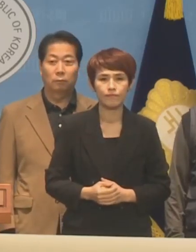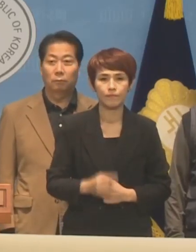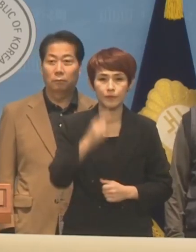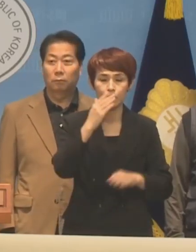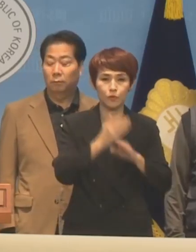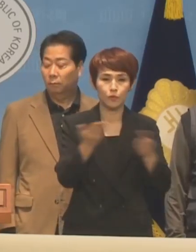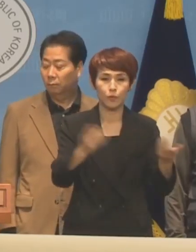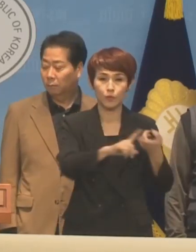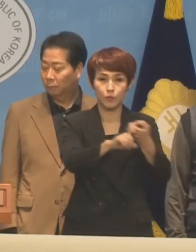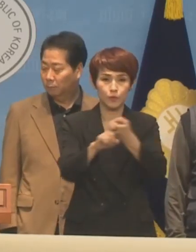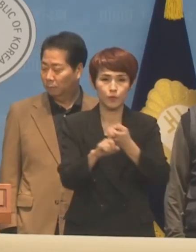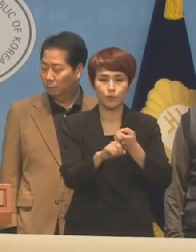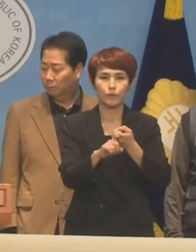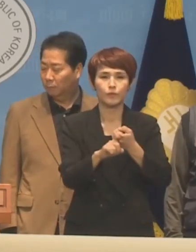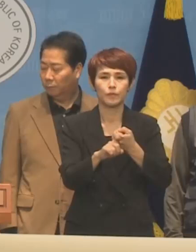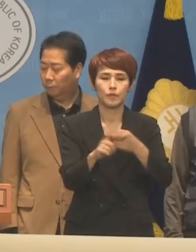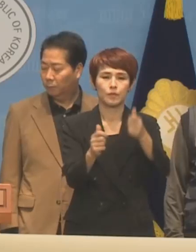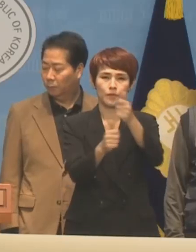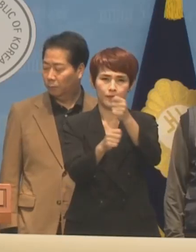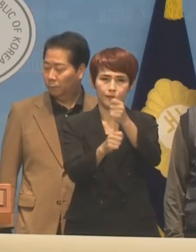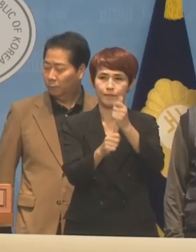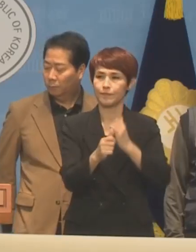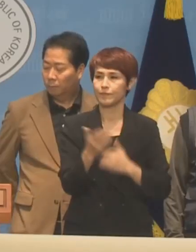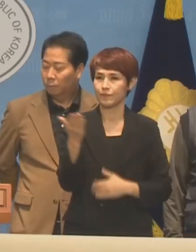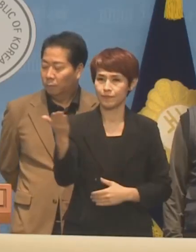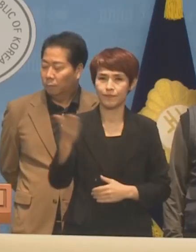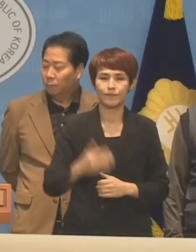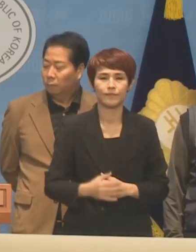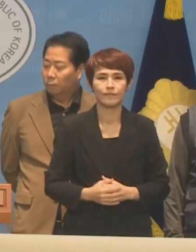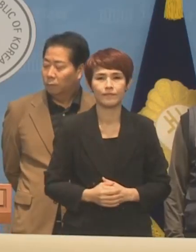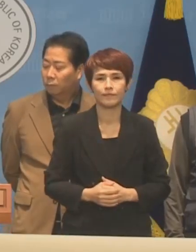민주노총 이태환 수석 부위원장님 참석하셨습니다.